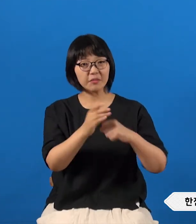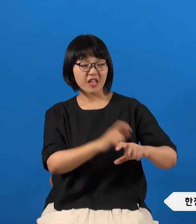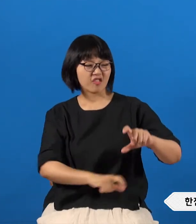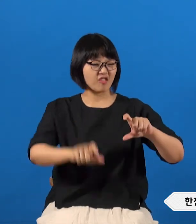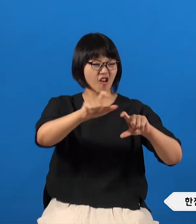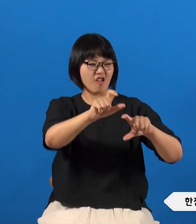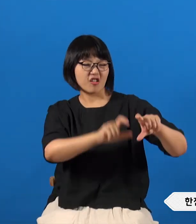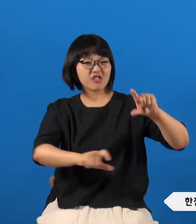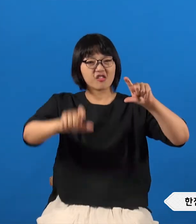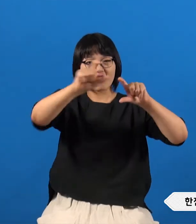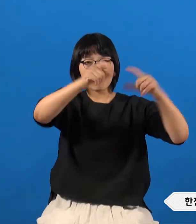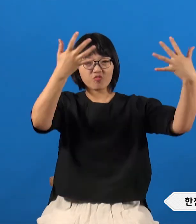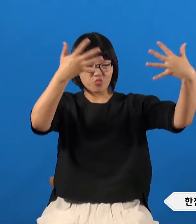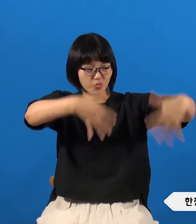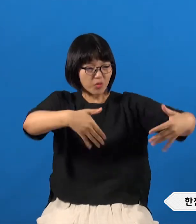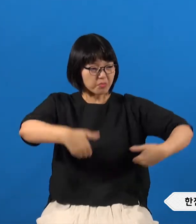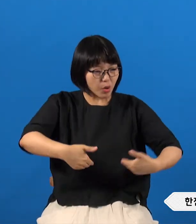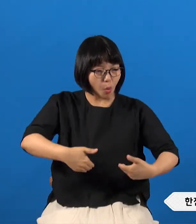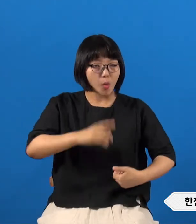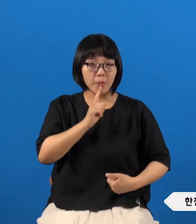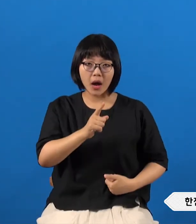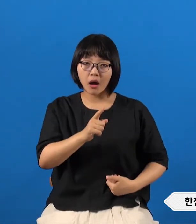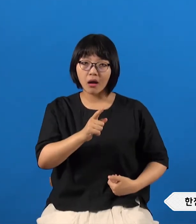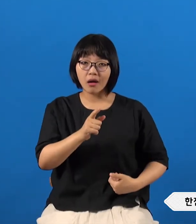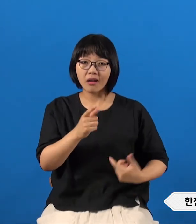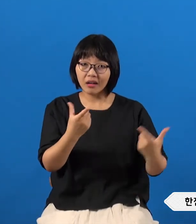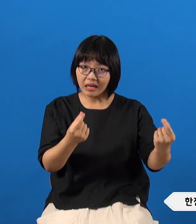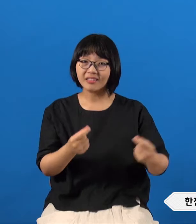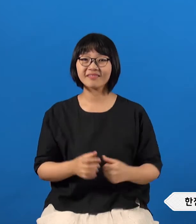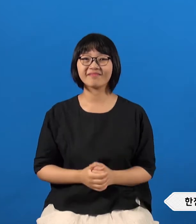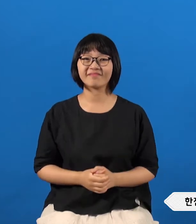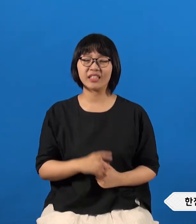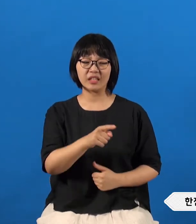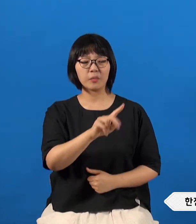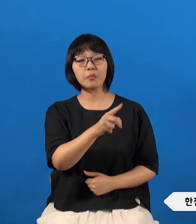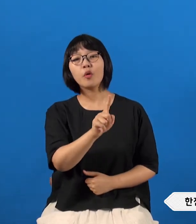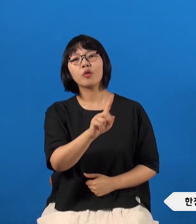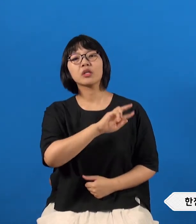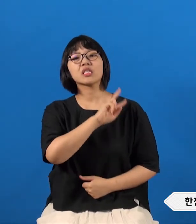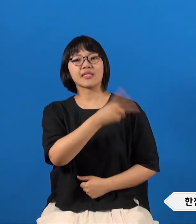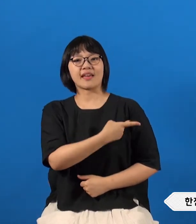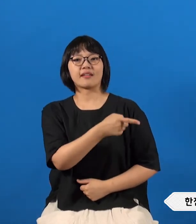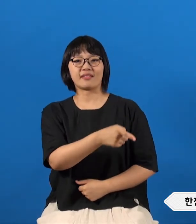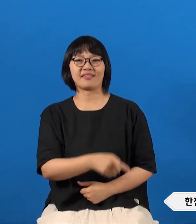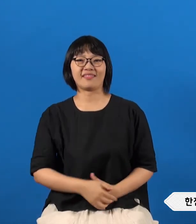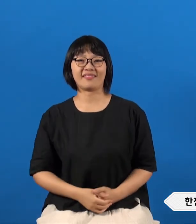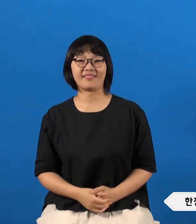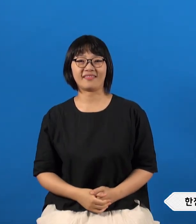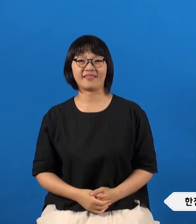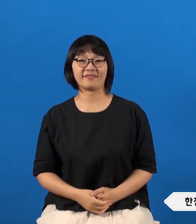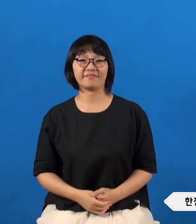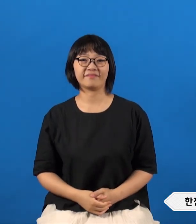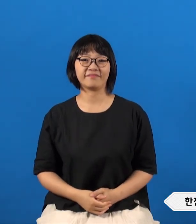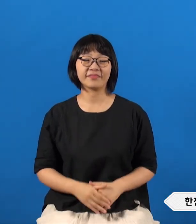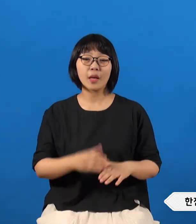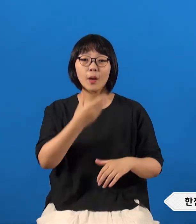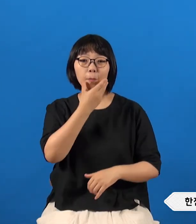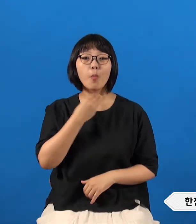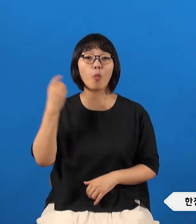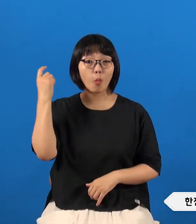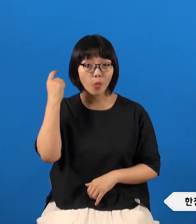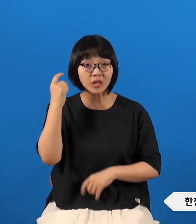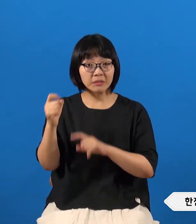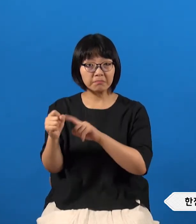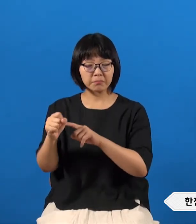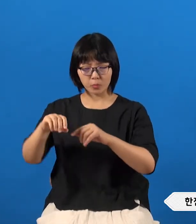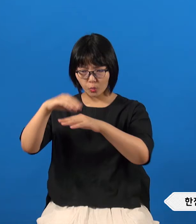하고 이것도 더 해야 된다, 그런 뜻 아닙니까? 그것은 이단입니다. 그건 이단입니다.